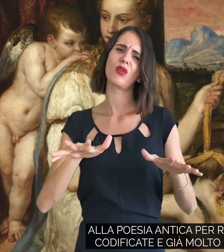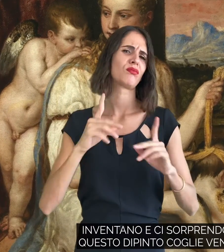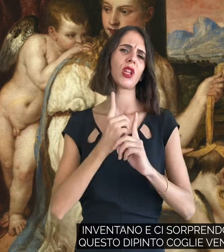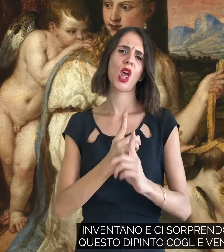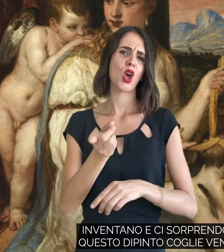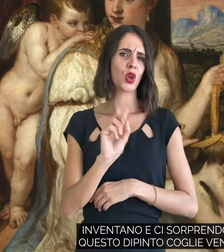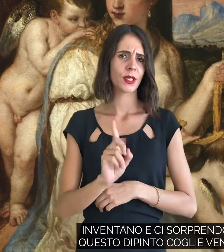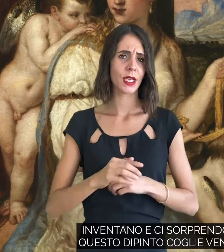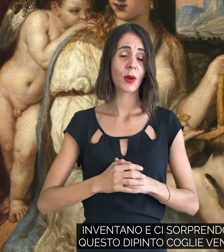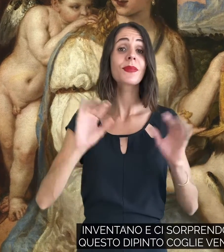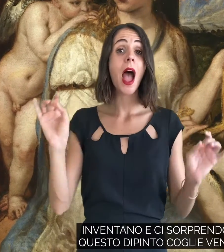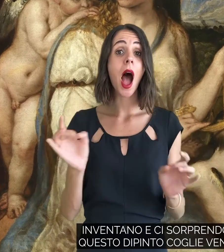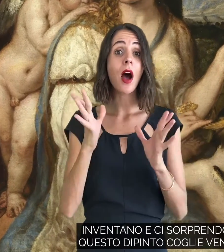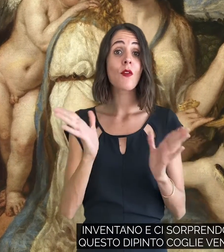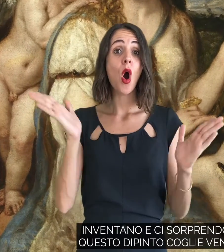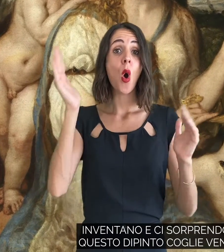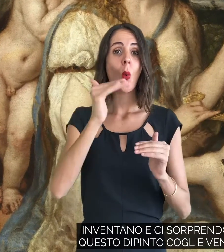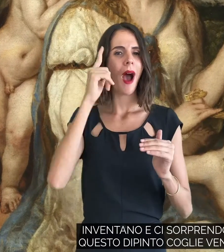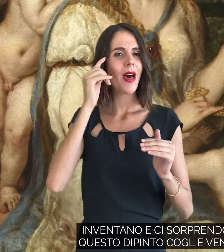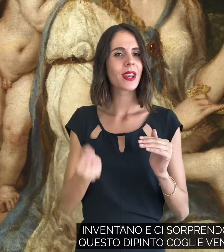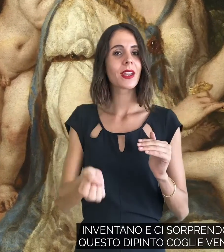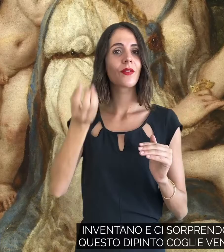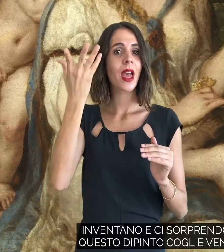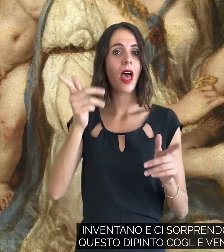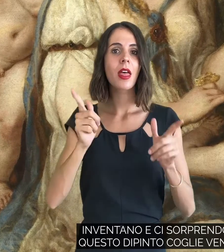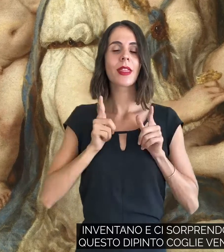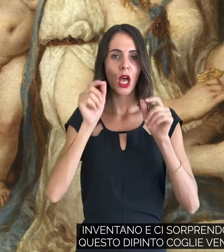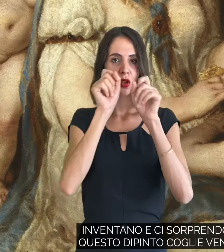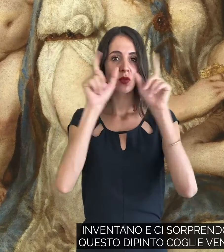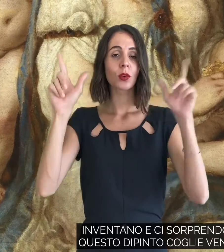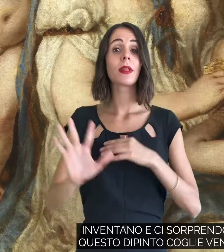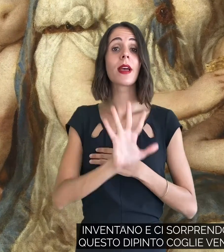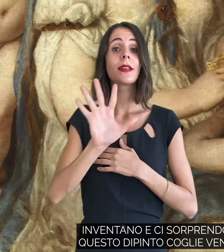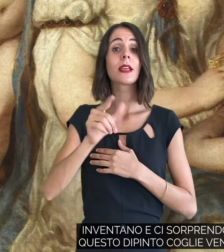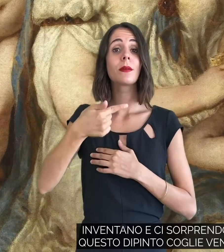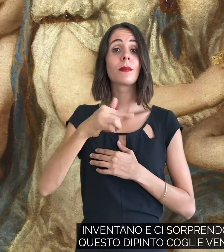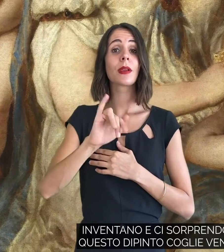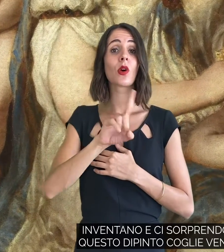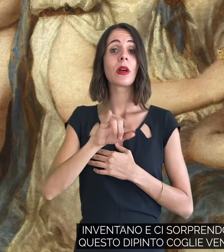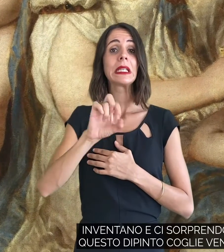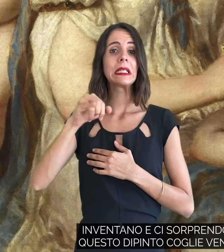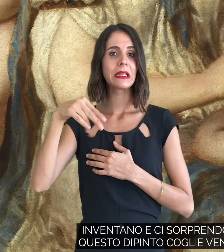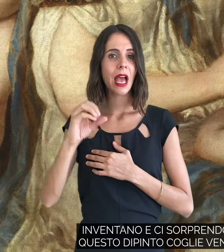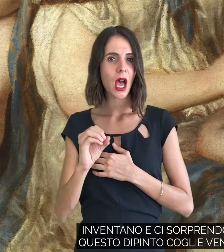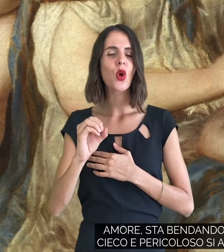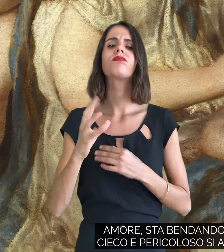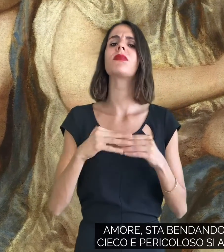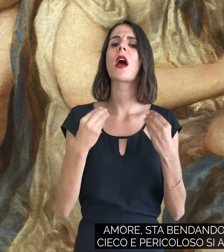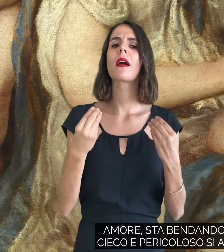quadri inventano e ci sorprendono. Per esempio Tiziano in questo dipinto coglie Venere mentre sta bendando amore,